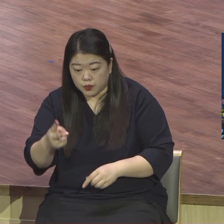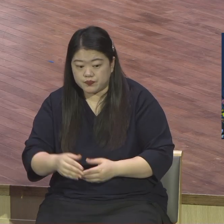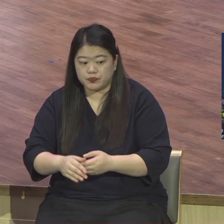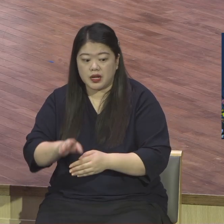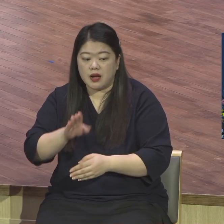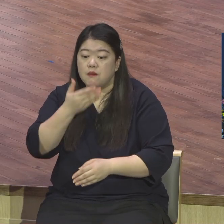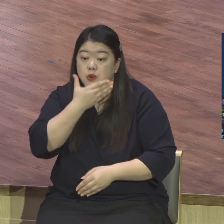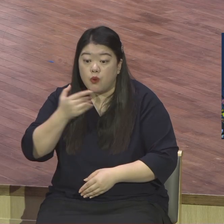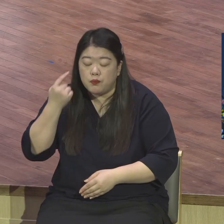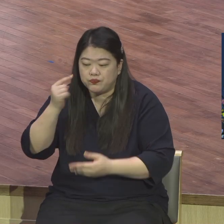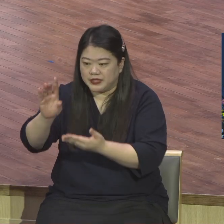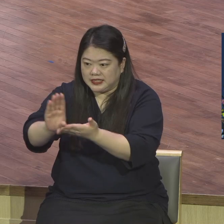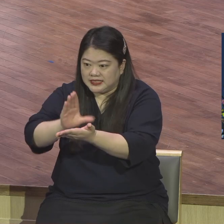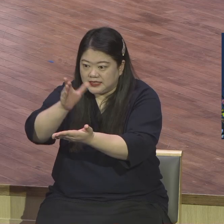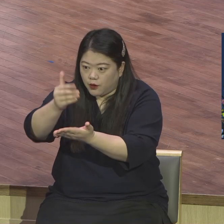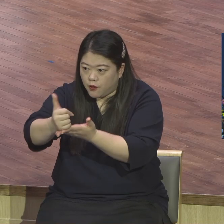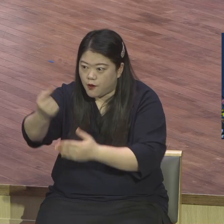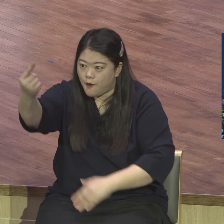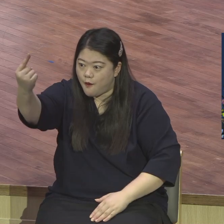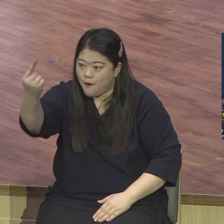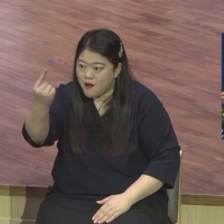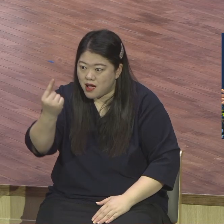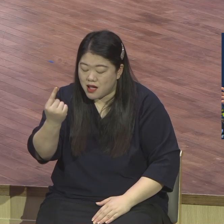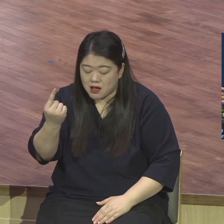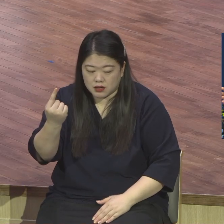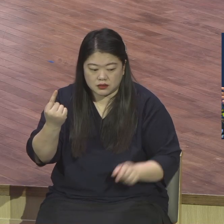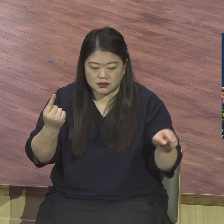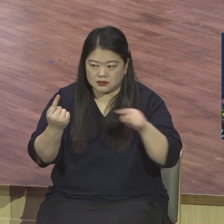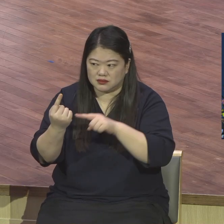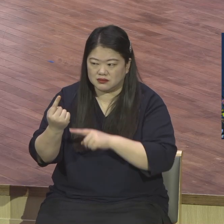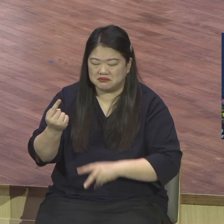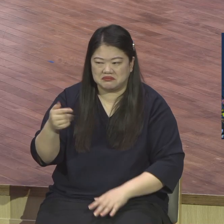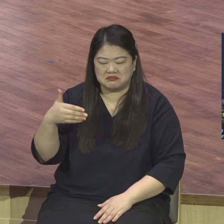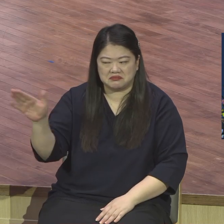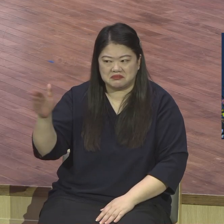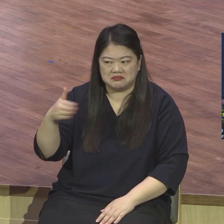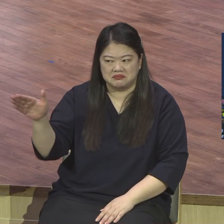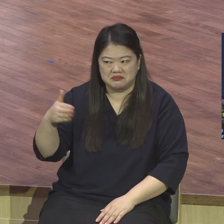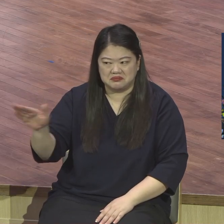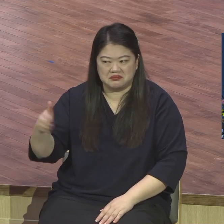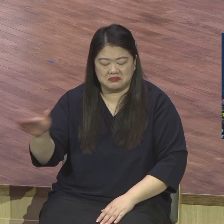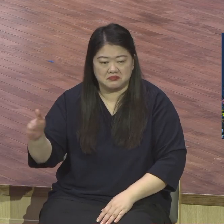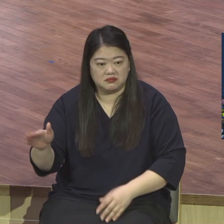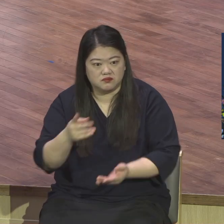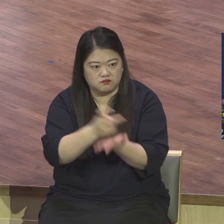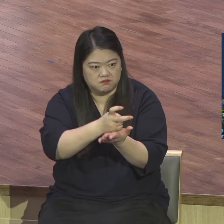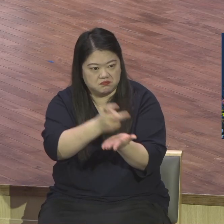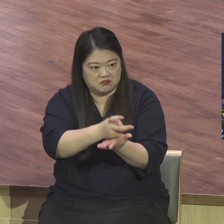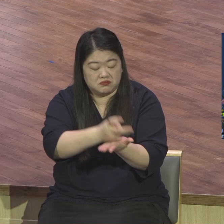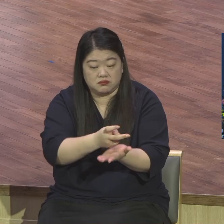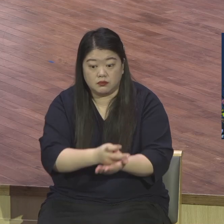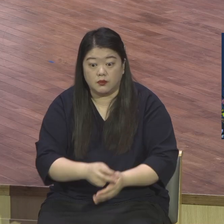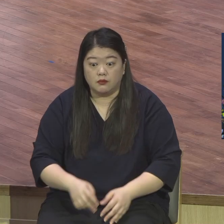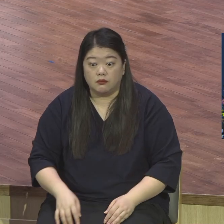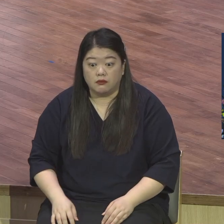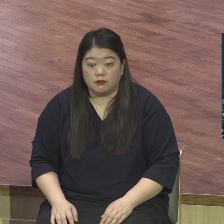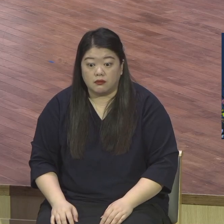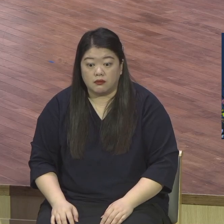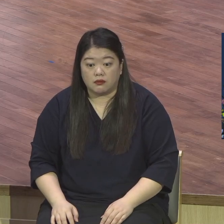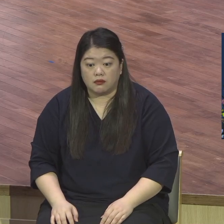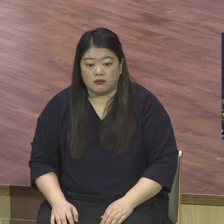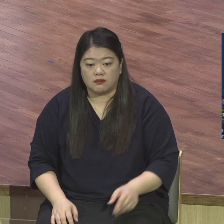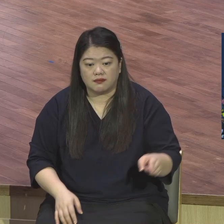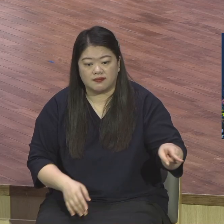교회가 어렸을 옛날에부터 막 지금도 마찬가지요. 얼마나 율법이 강한지 뭐 말도 못해요.